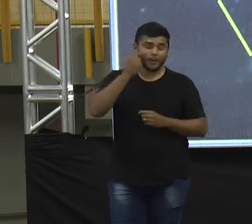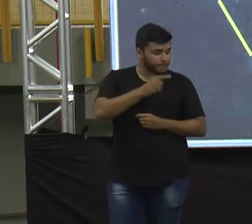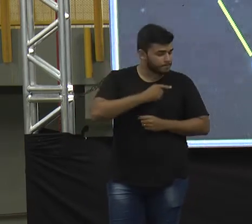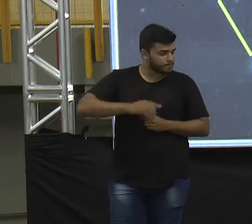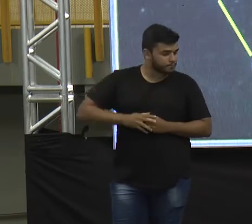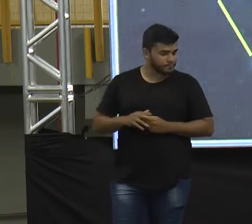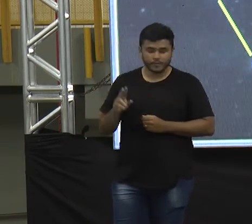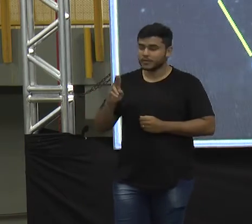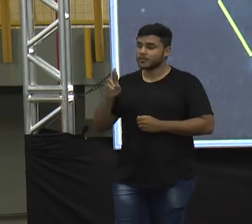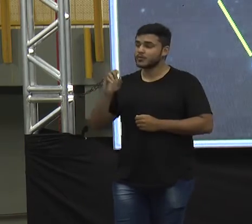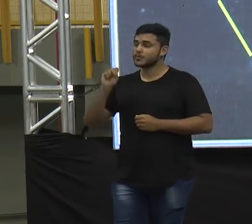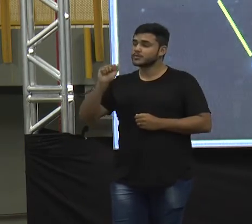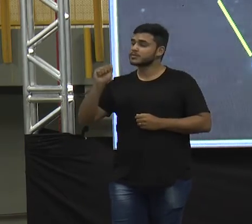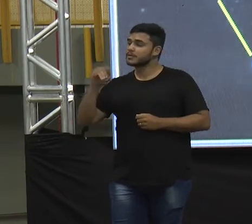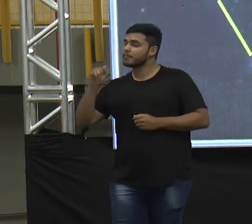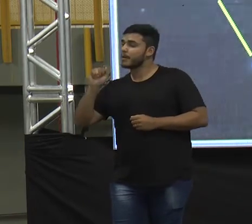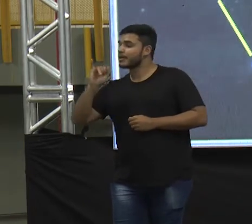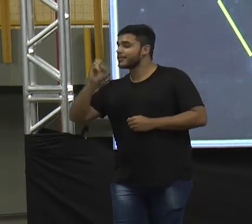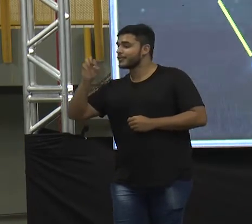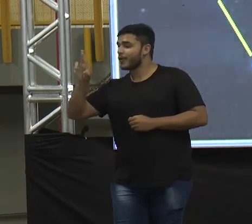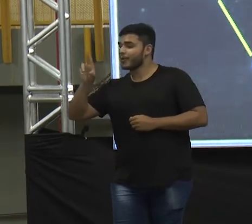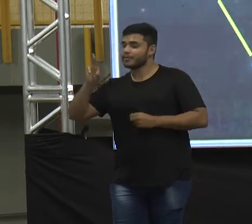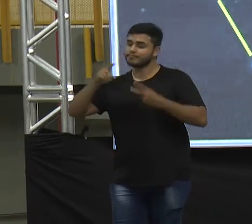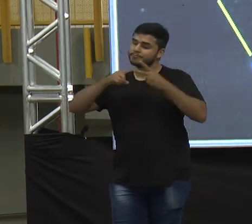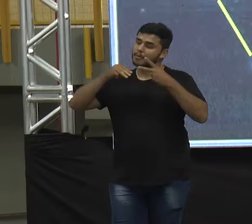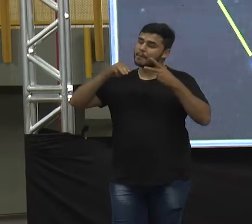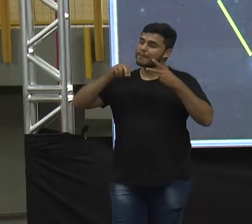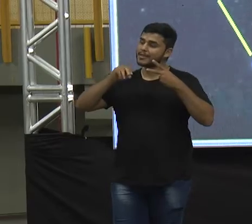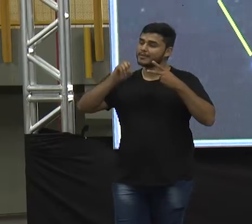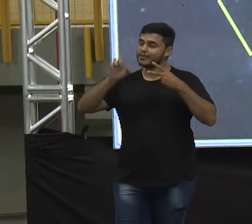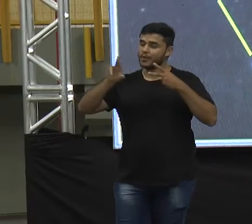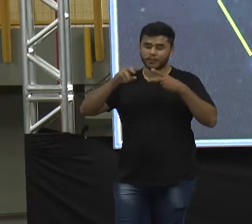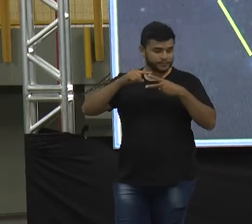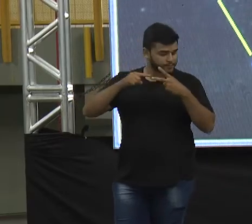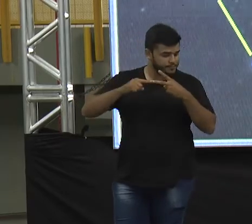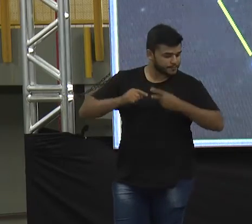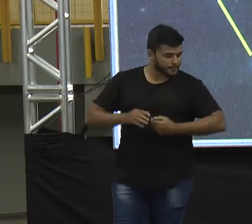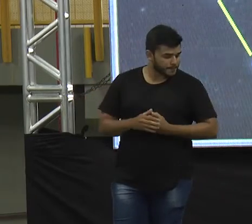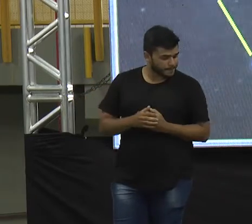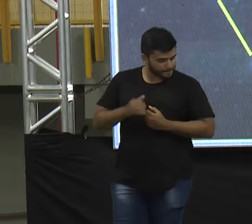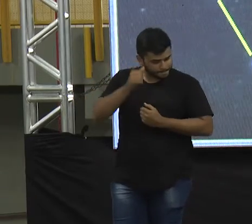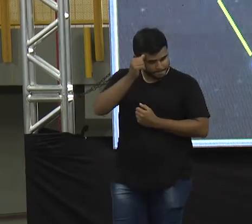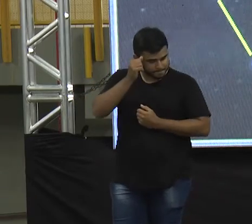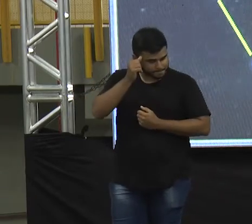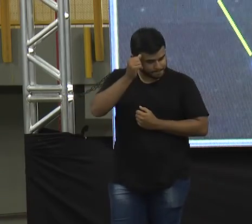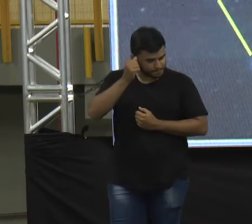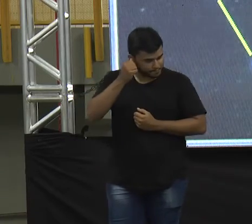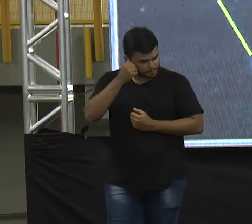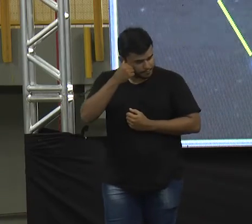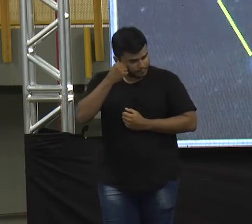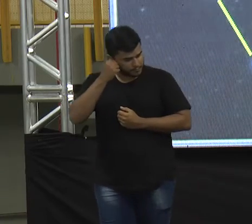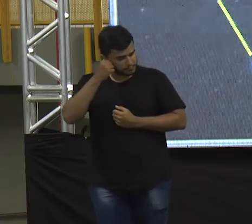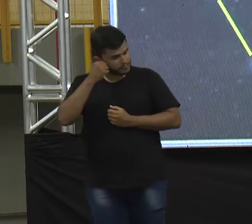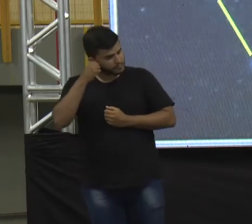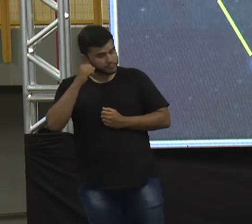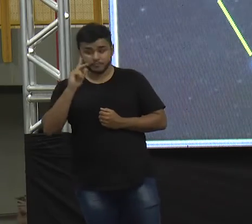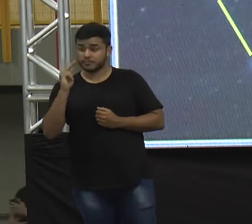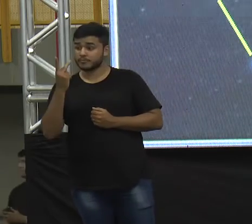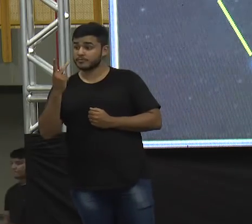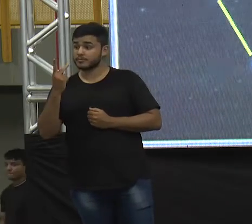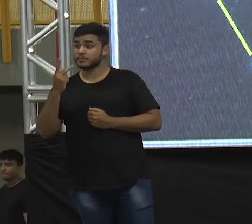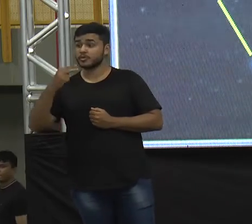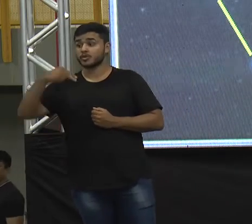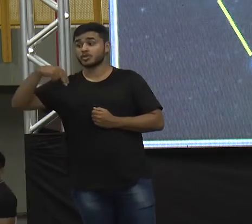da Ursa Menor. No hemisfério norte, define o quê? O norte. No hemisfério setentrional,